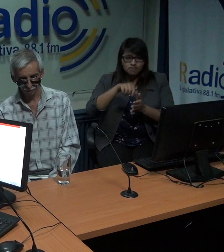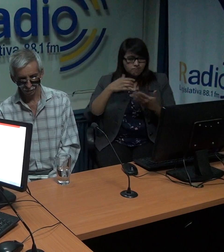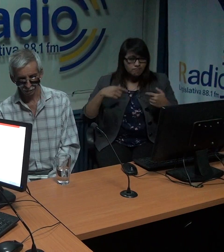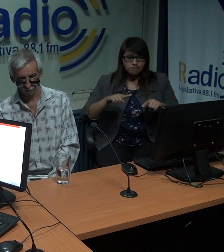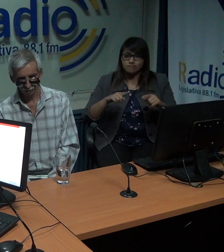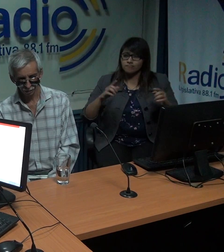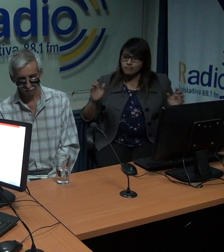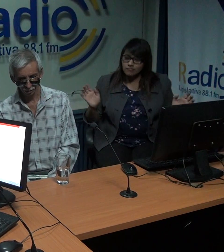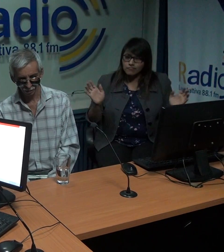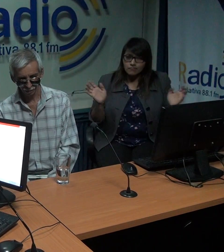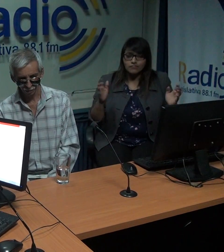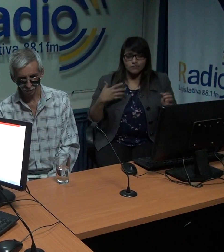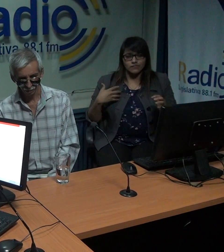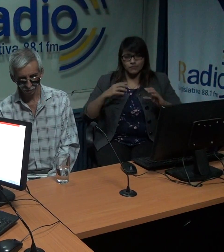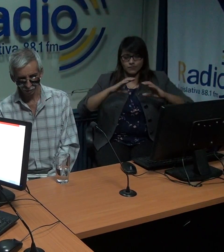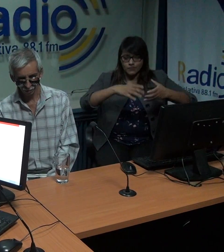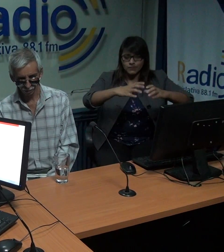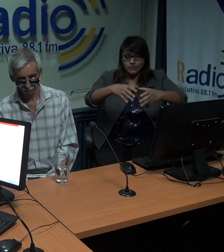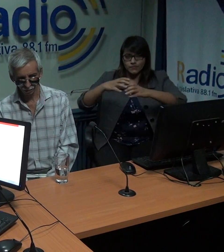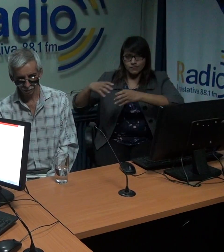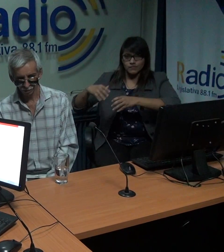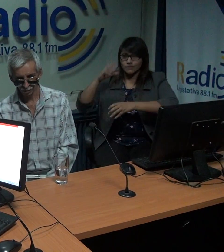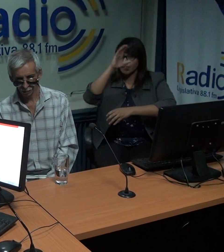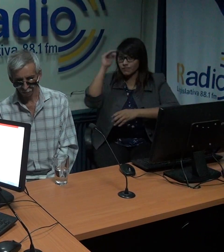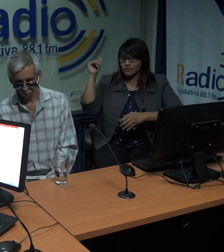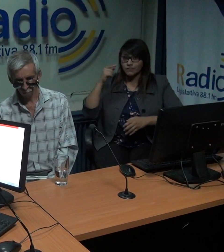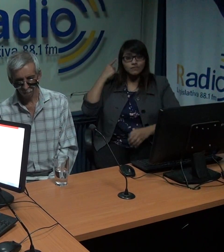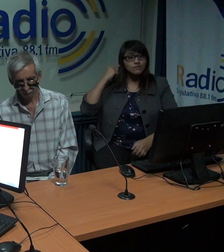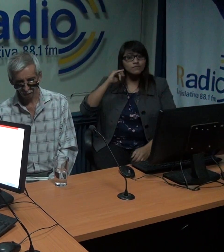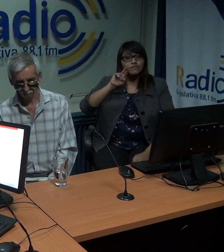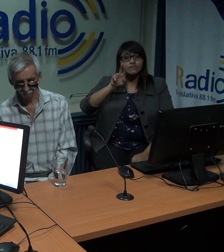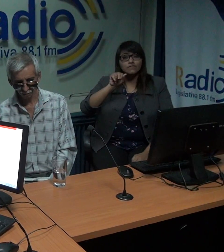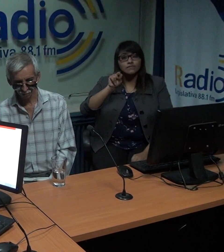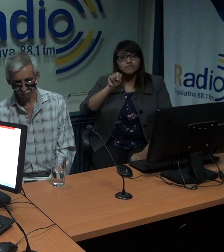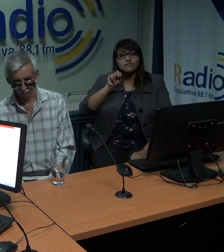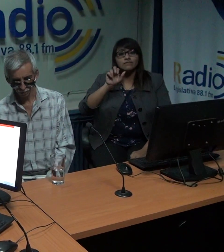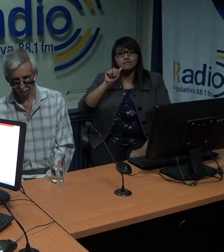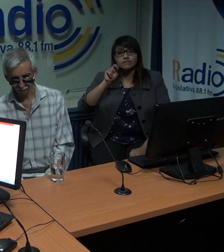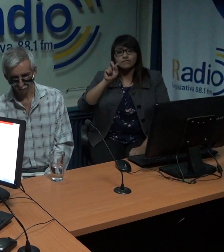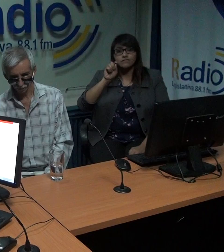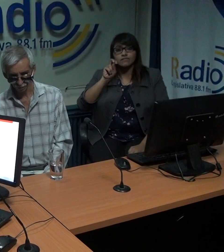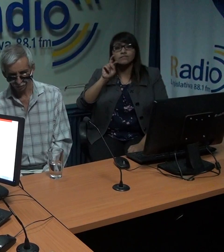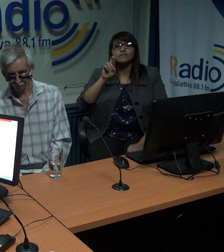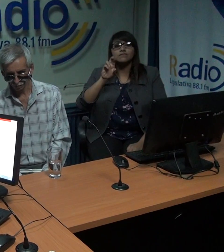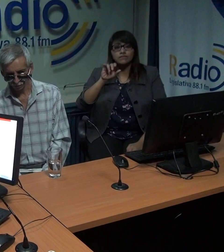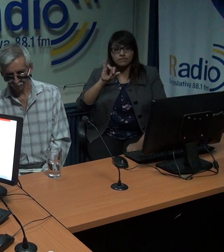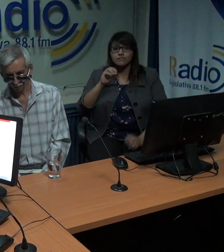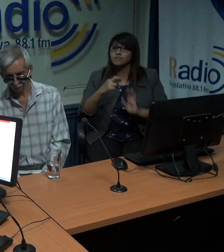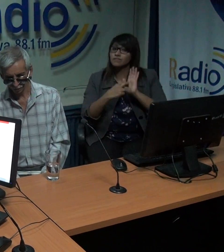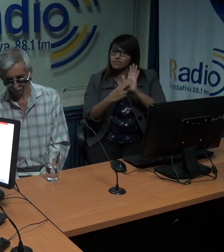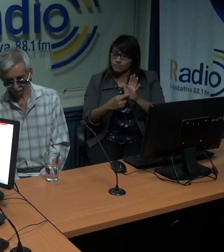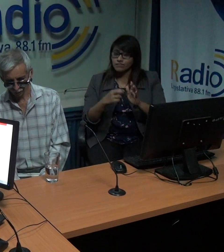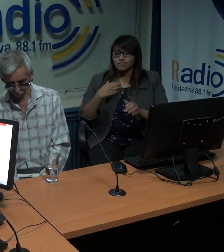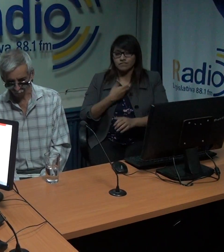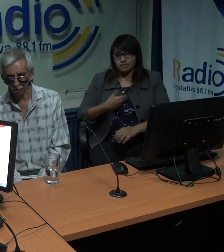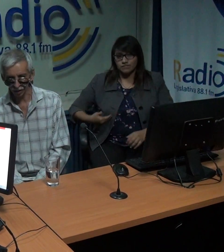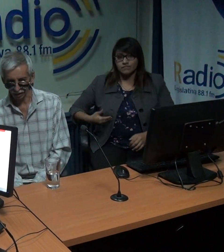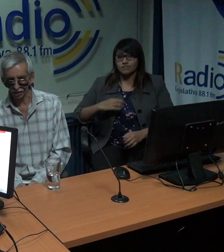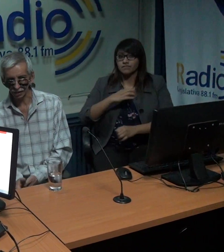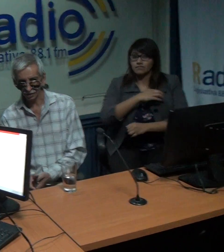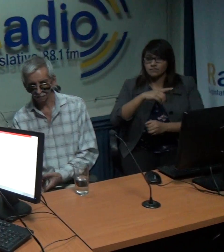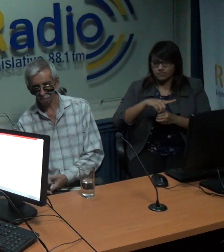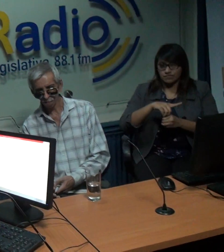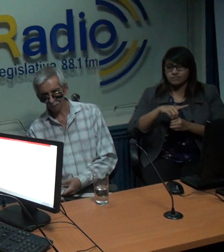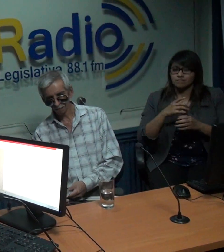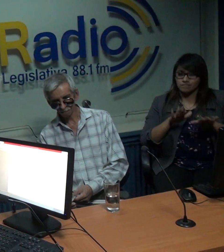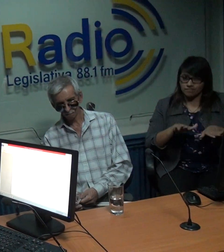de todos los sectores de nuestro país. Juan Antonio Monge, él es delegado del presidente del CONA-IPD. Gracias por habernos acompañado. Muchas